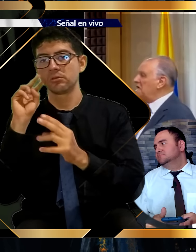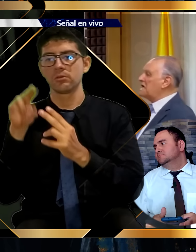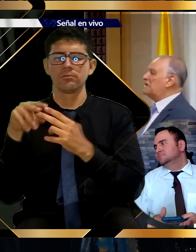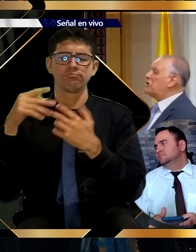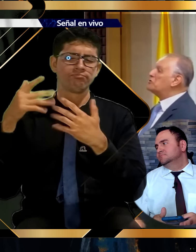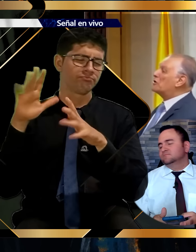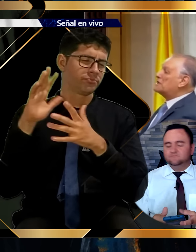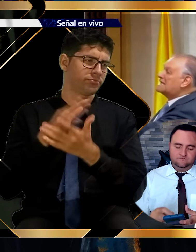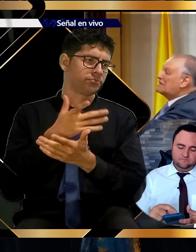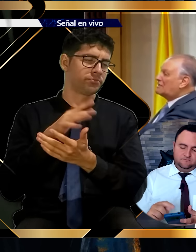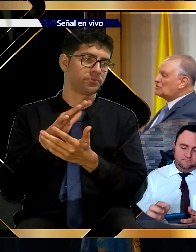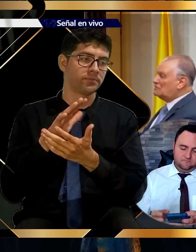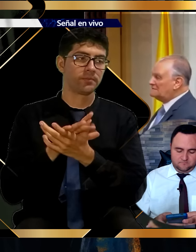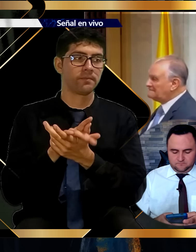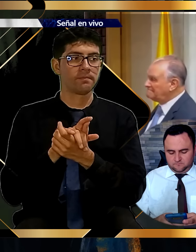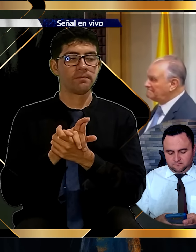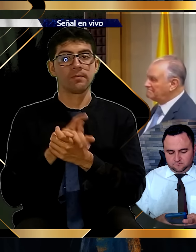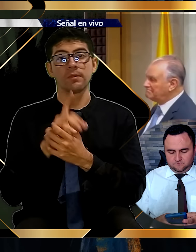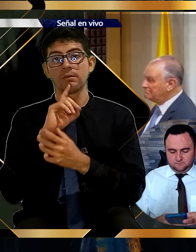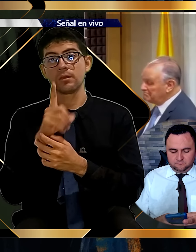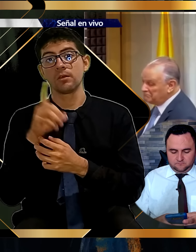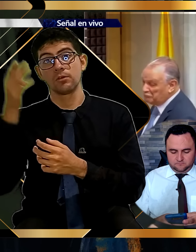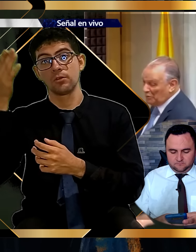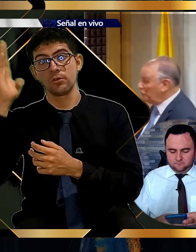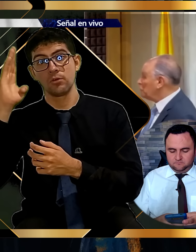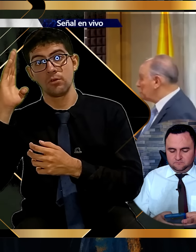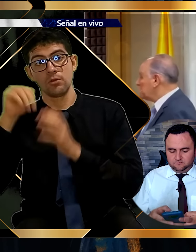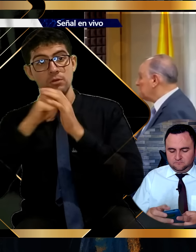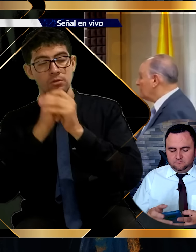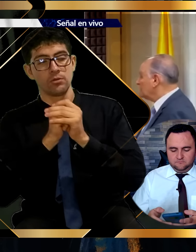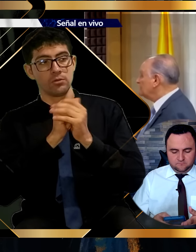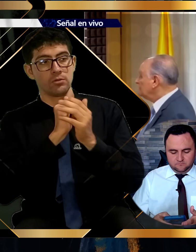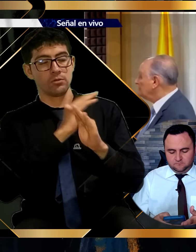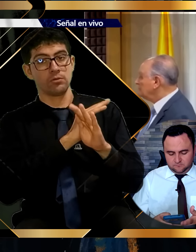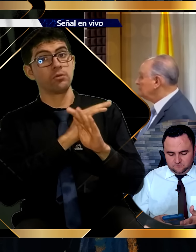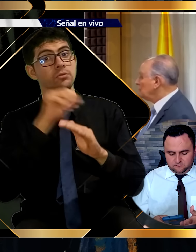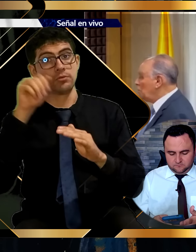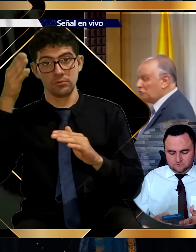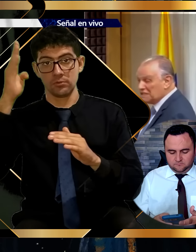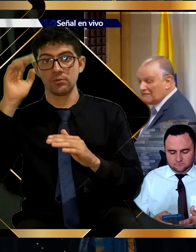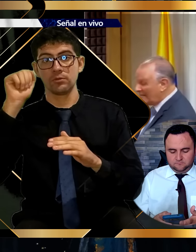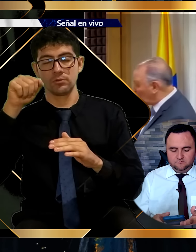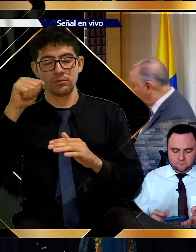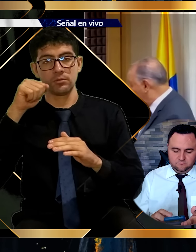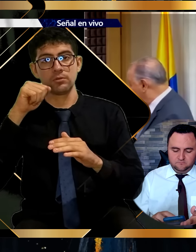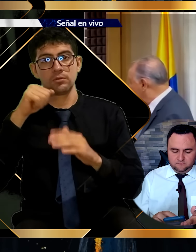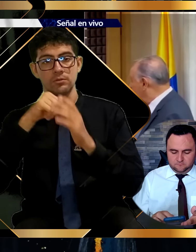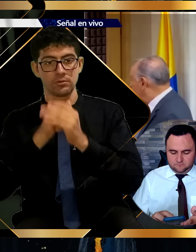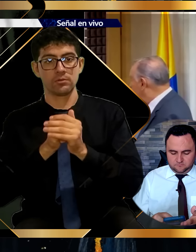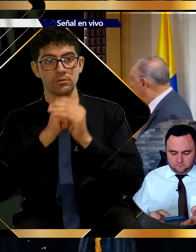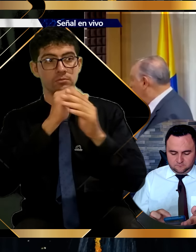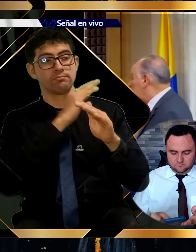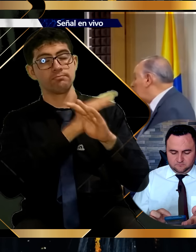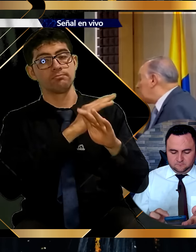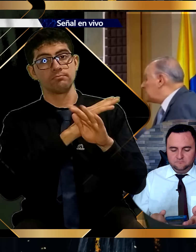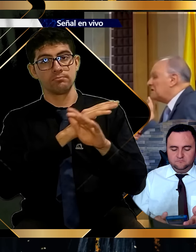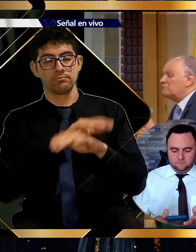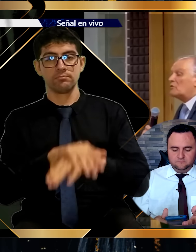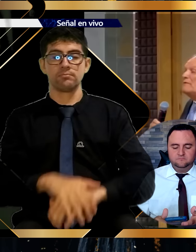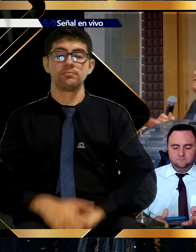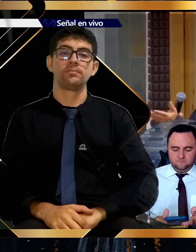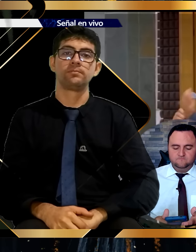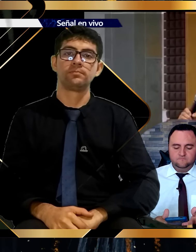Aunque diga que Dios no rechaza oración. Bueno, Dios sí rechaza oración. Y lo dice la Biblia por todas partes. Pero la